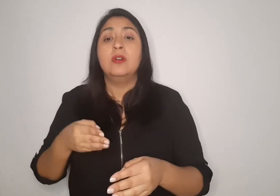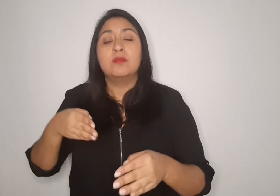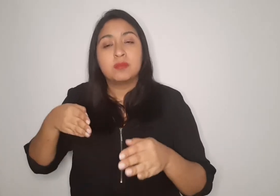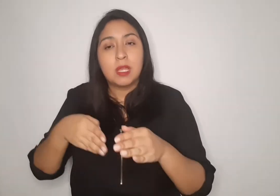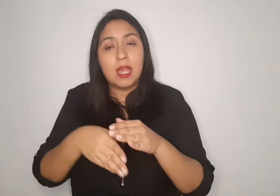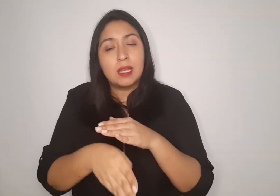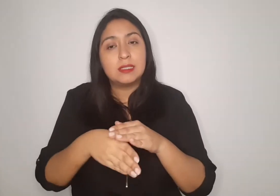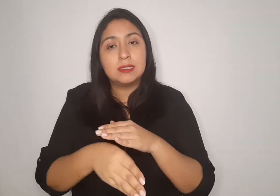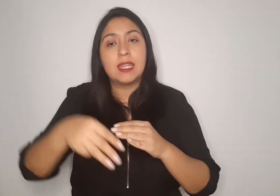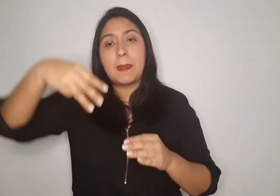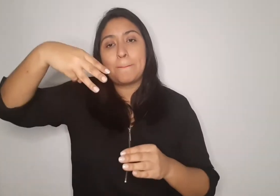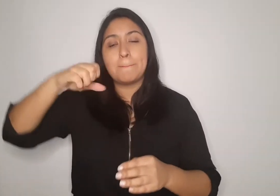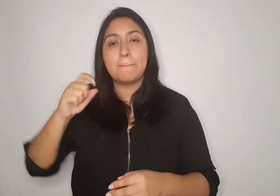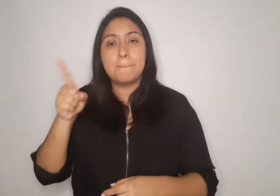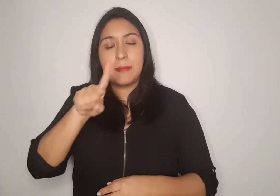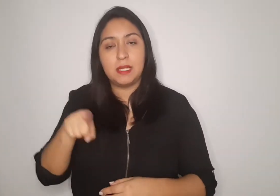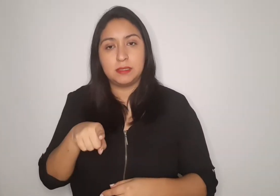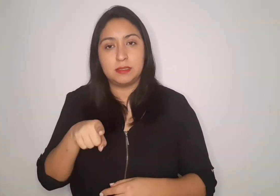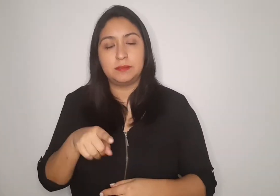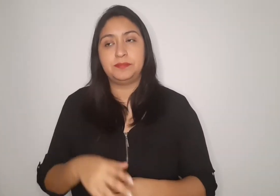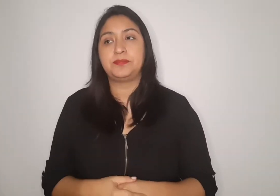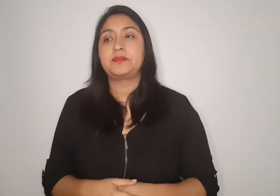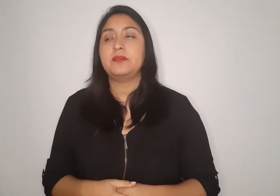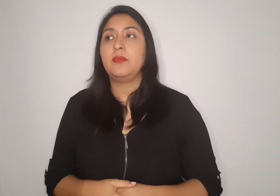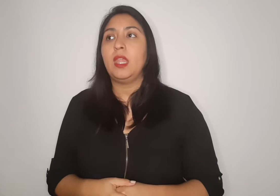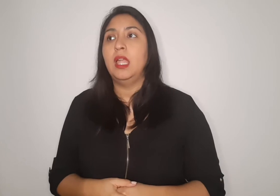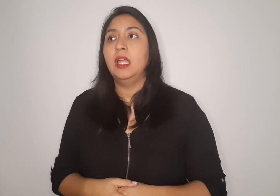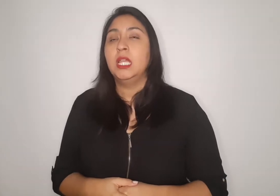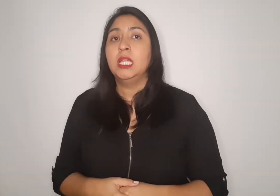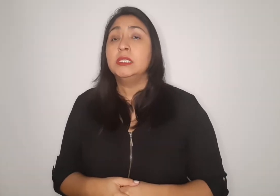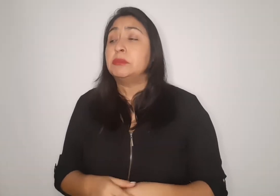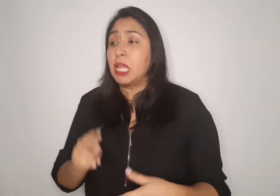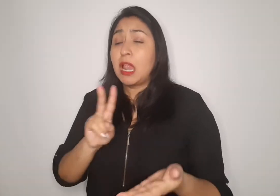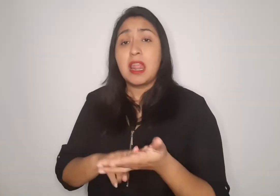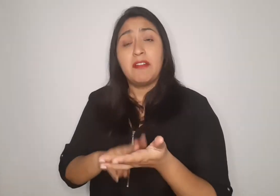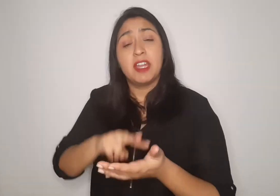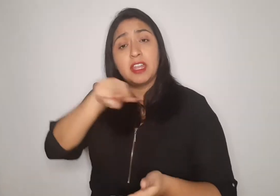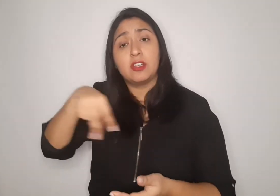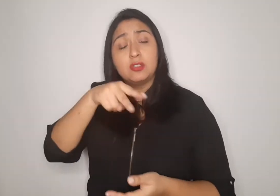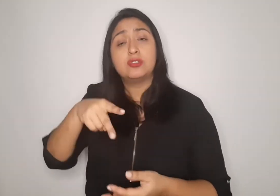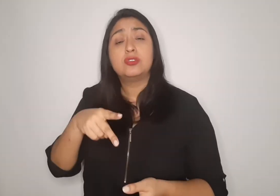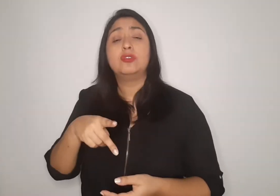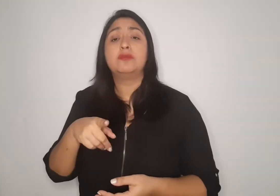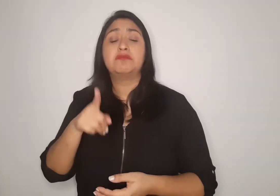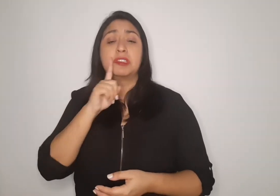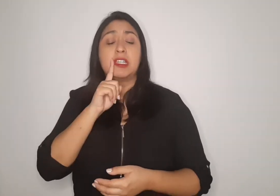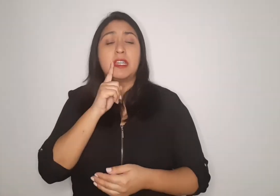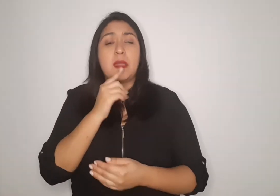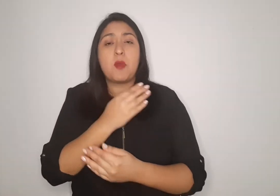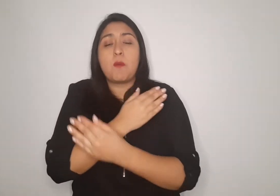Bueno, nosotros teníamos una momia chinchorro, que acaparaba